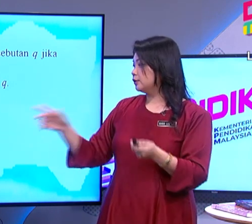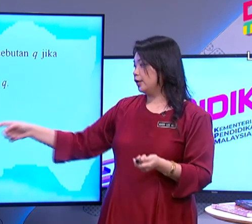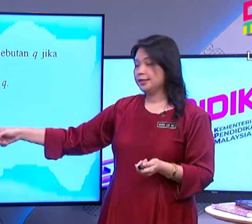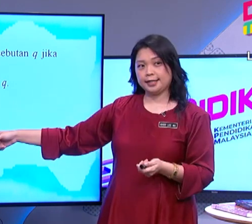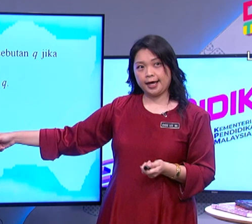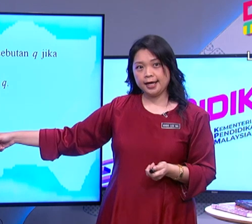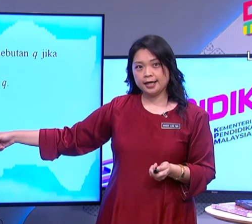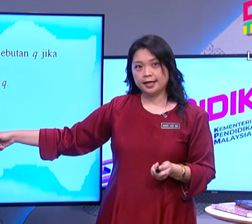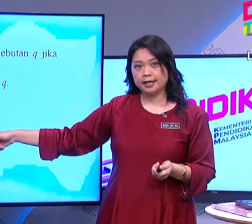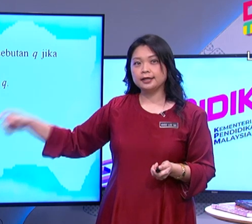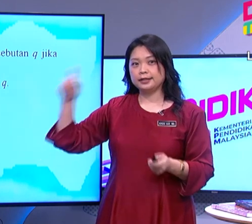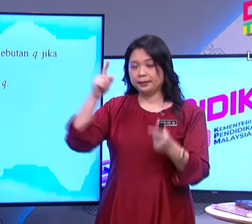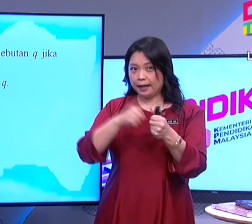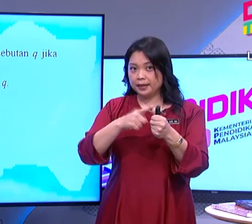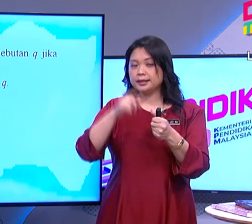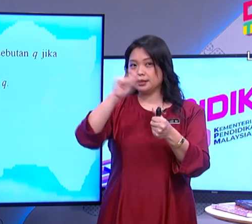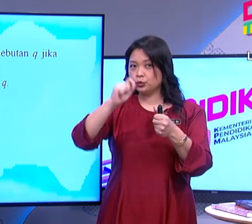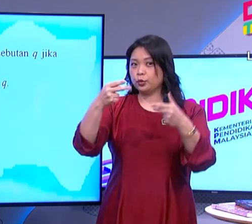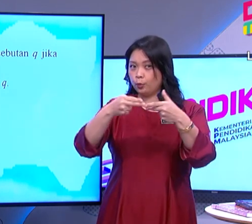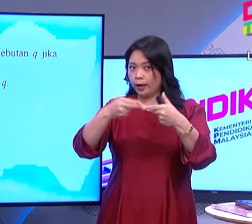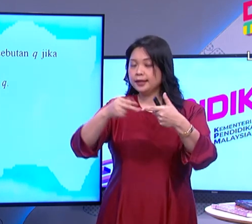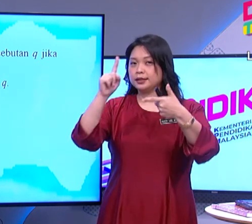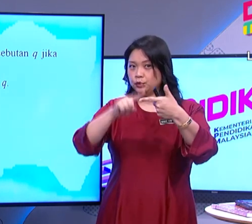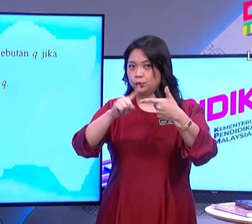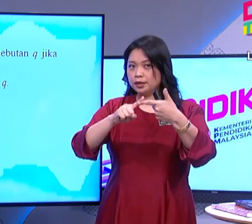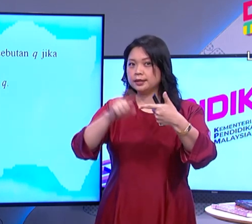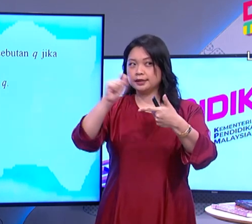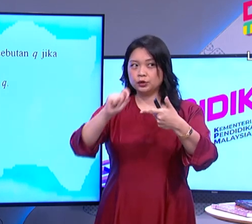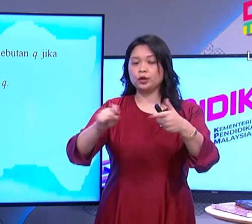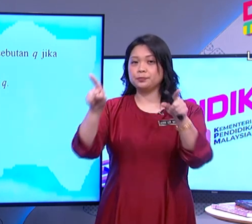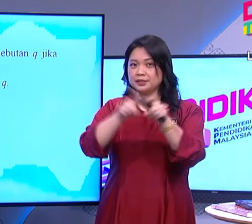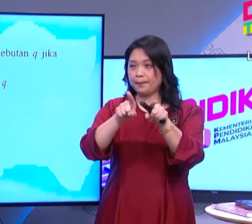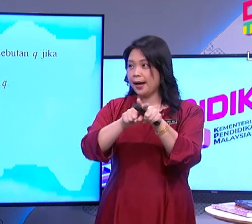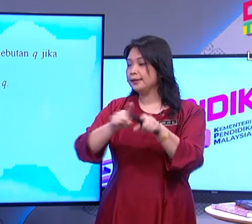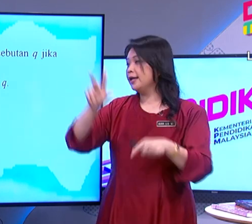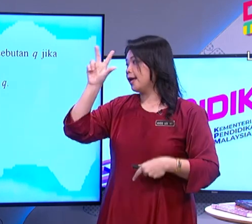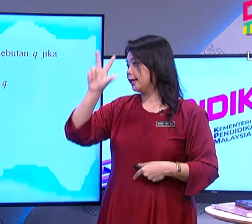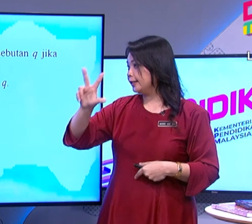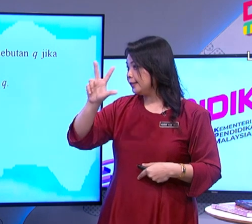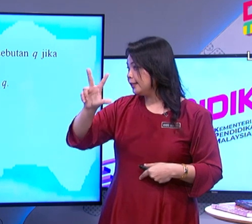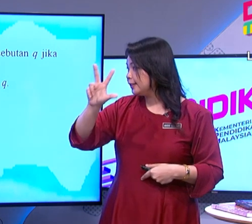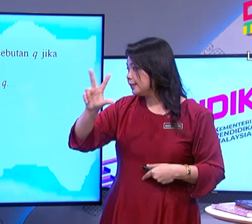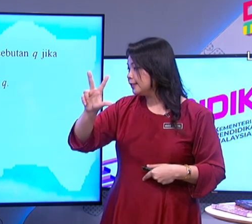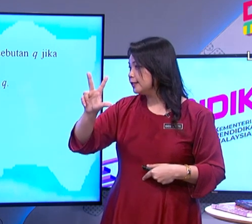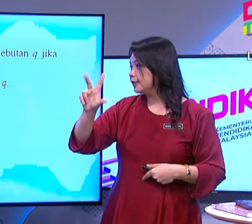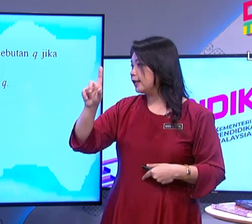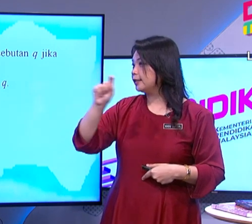Hai tuliske yang pertama kita tuh hubungan kedua kita tulis persamaan ketikq kita